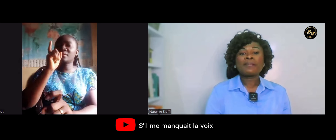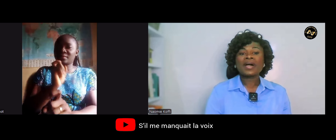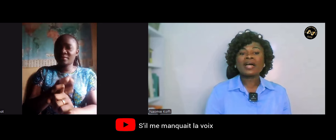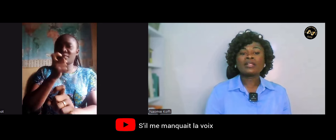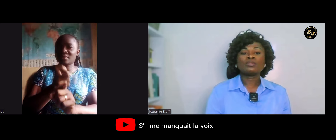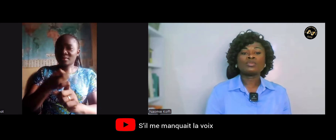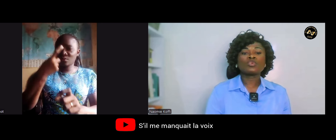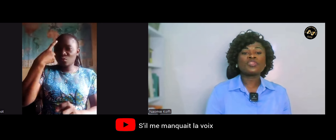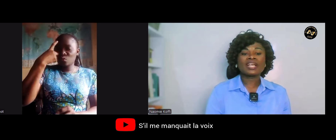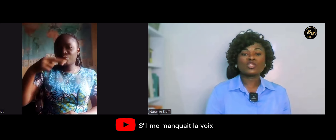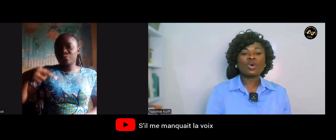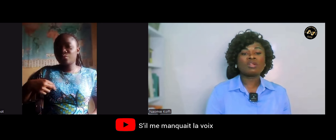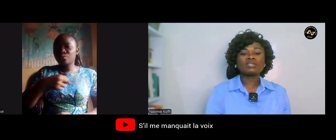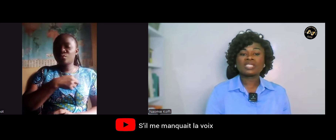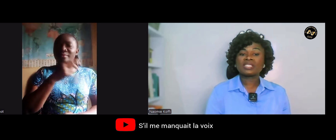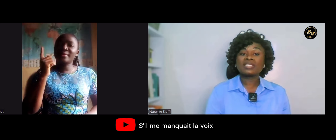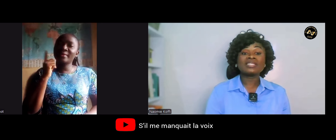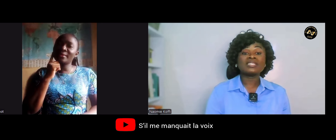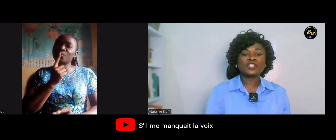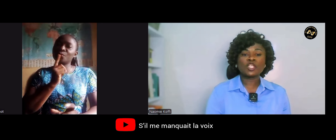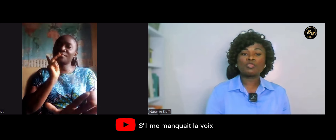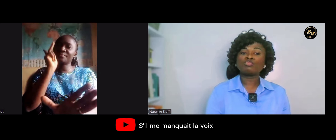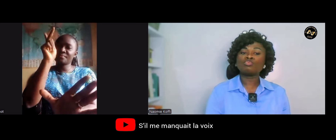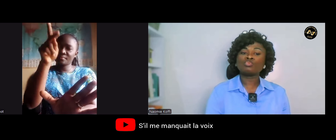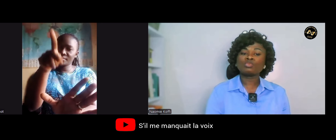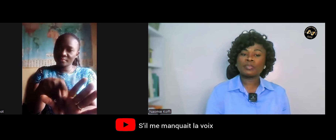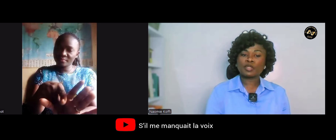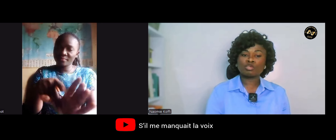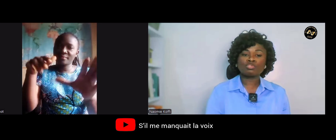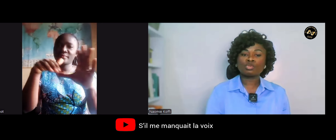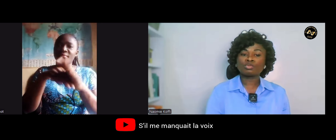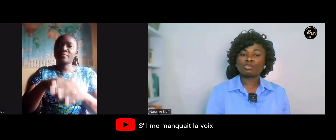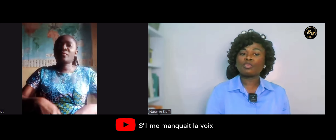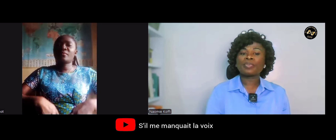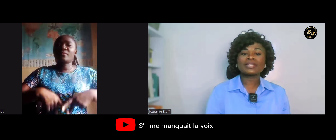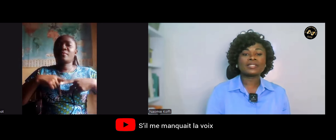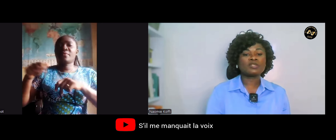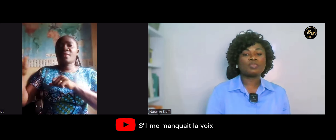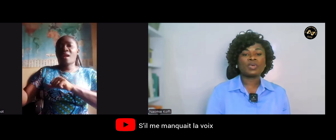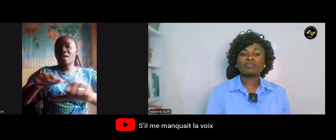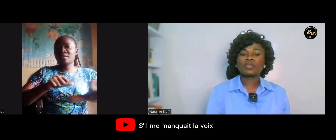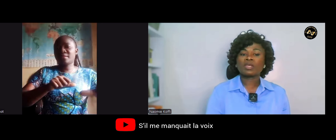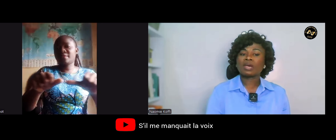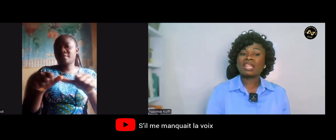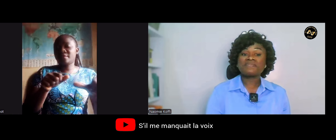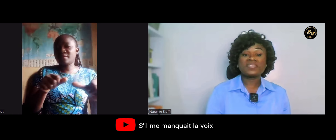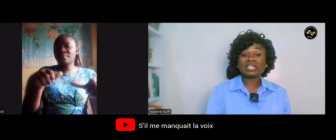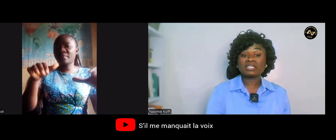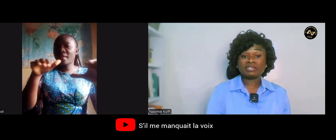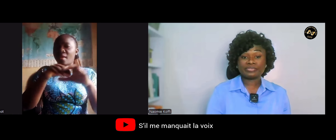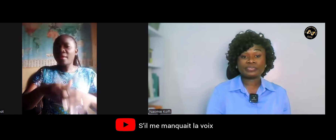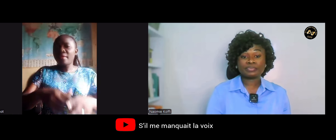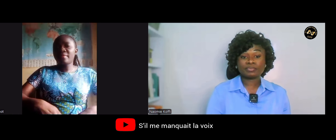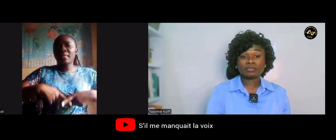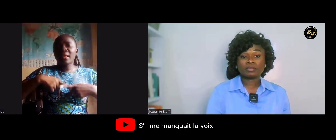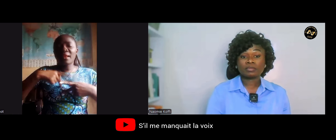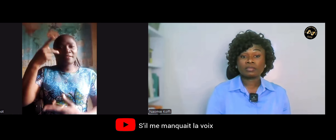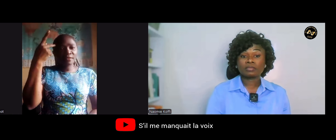il n'y a pas de communication en langue des signes, c'est difficile pour nous, les personnes sourdes, de participer à la vie active